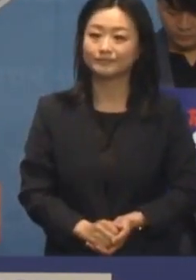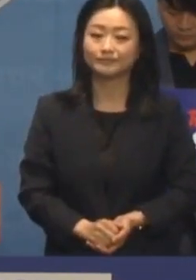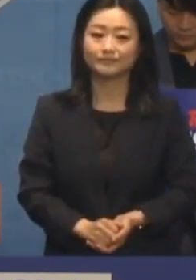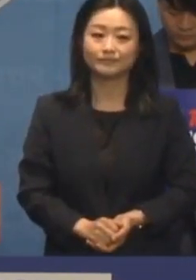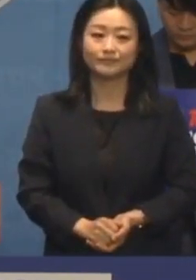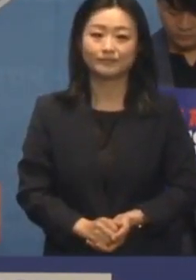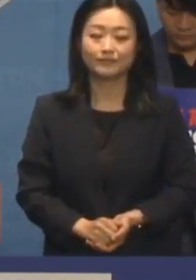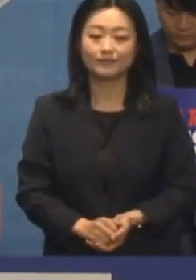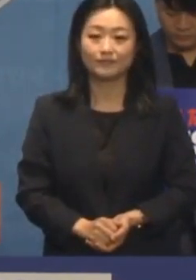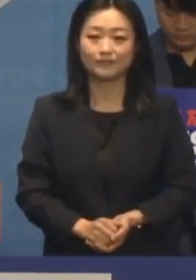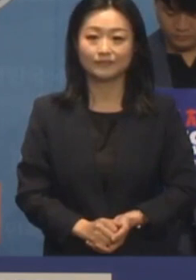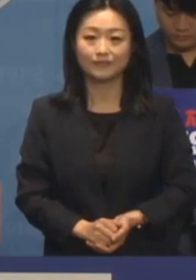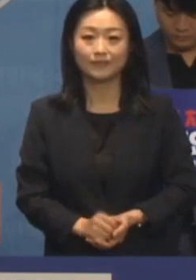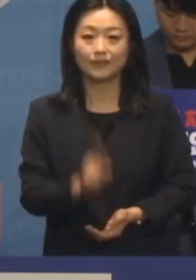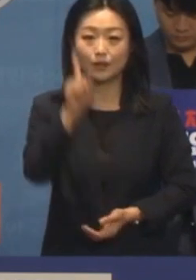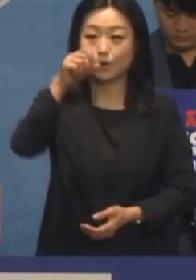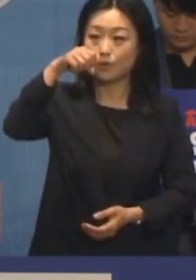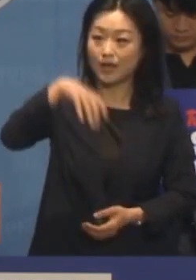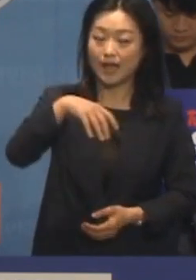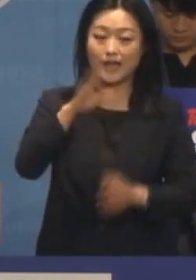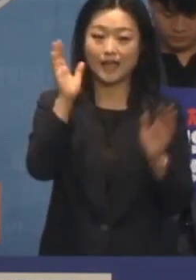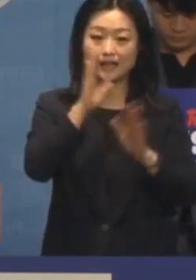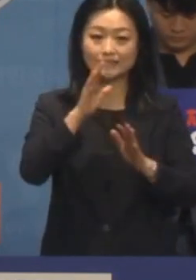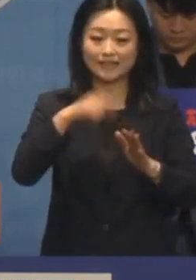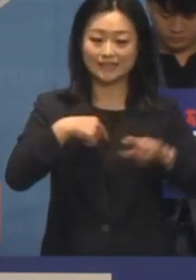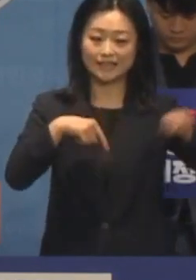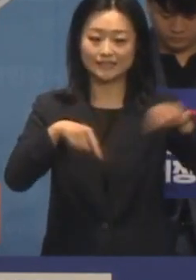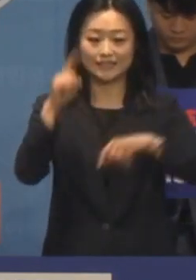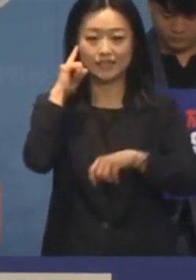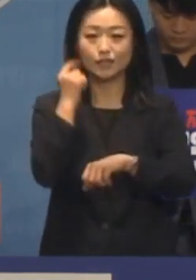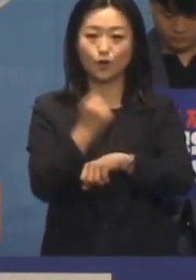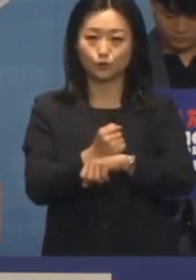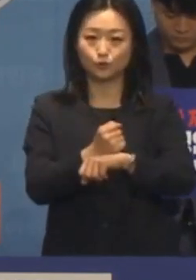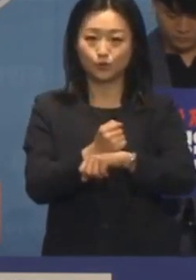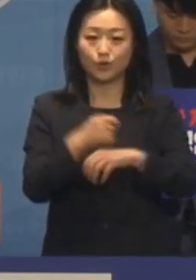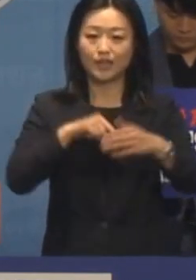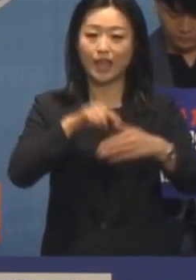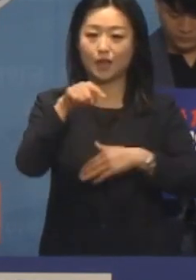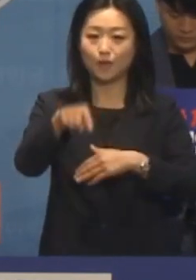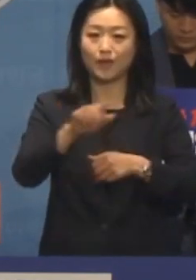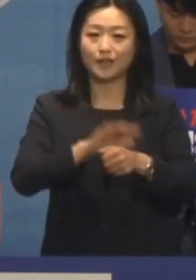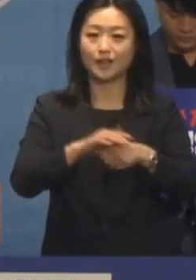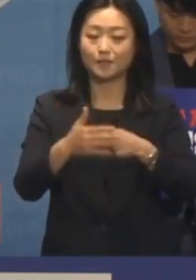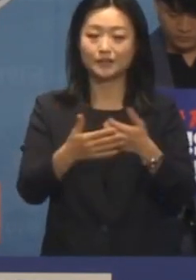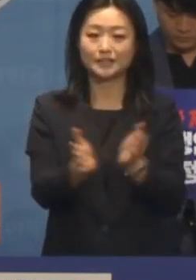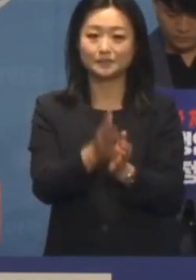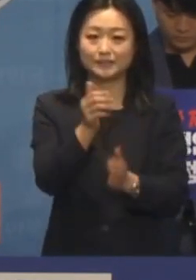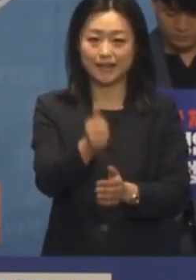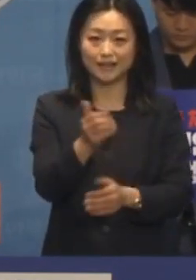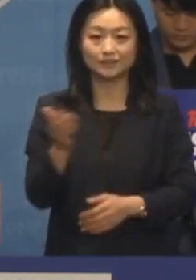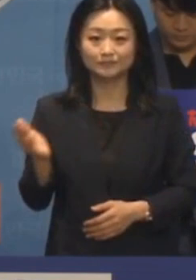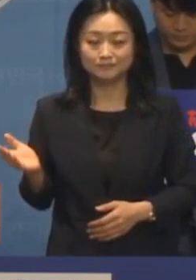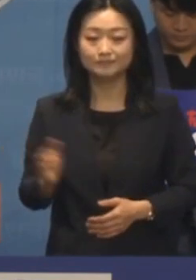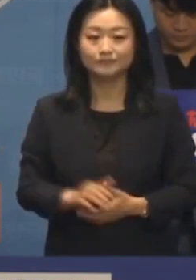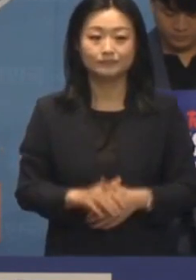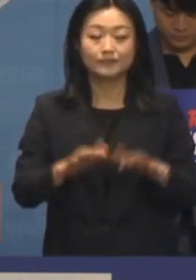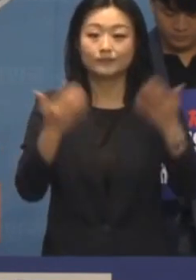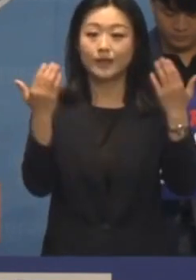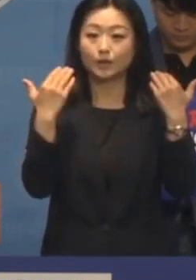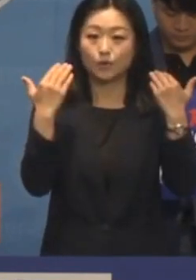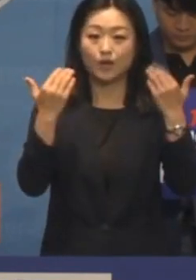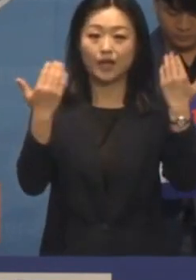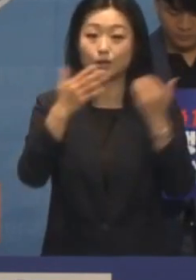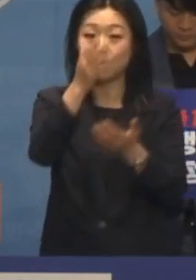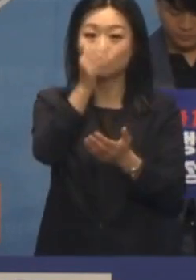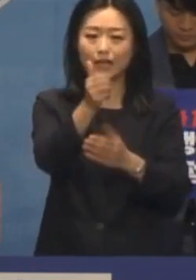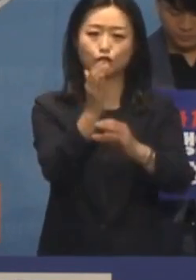네, 고양학생자치연구소 가론의 대외협력팀장 김준형입니다. 오늘날 학교는 명백한 교장 중심 체제이다.